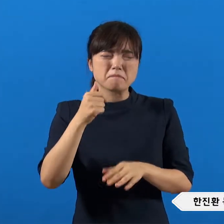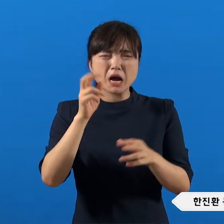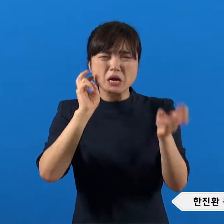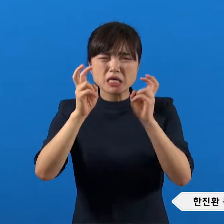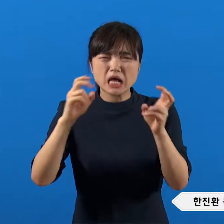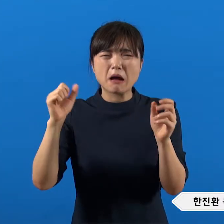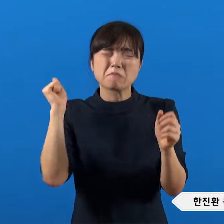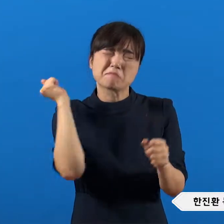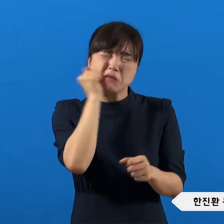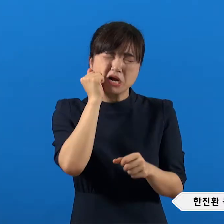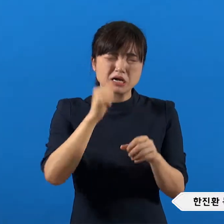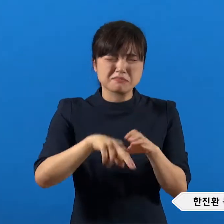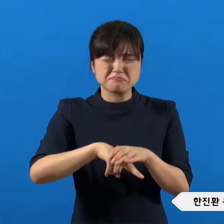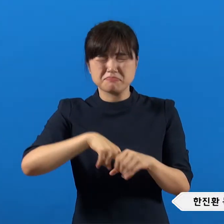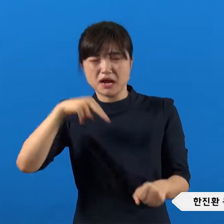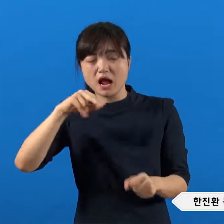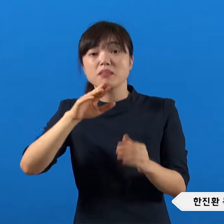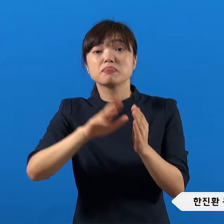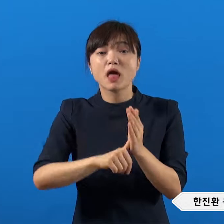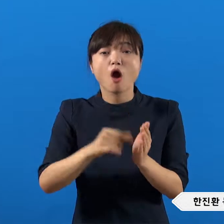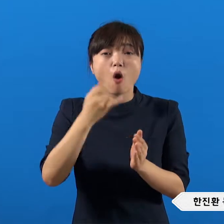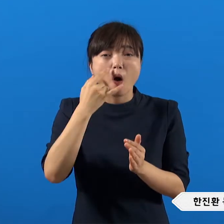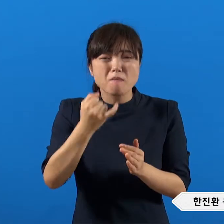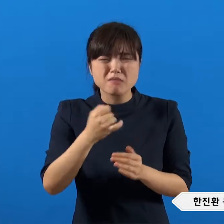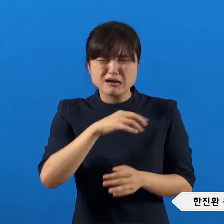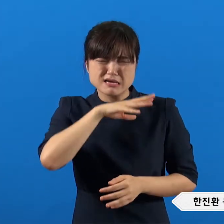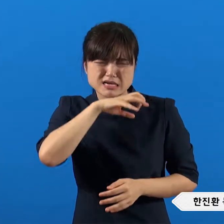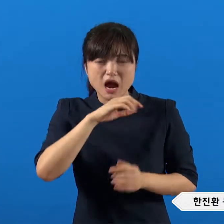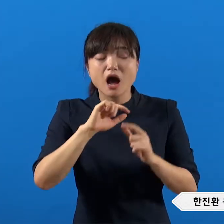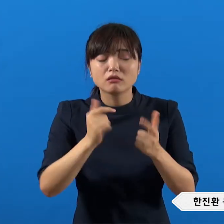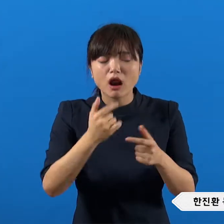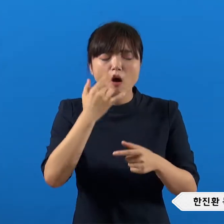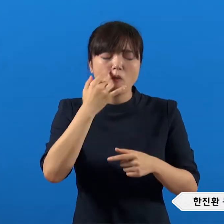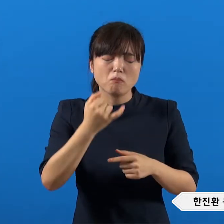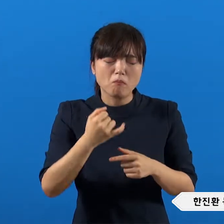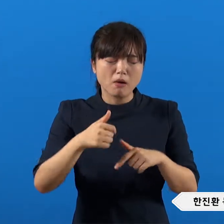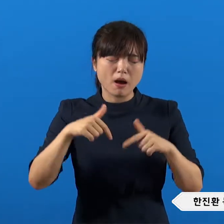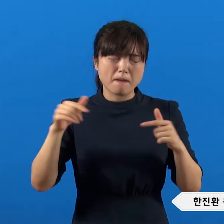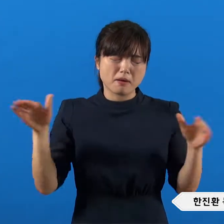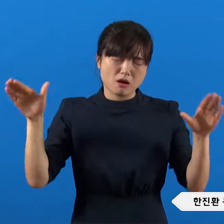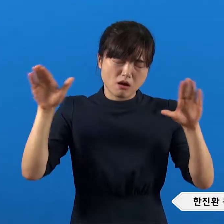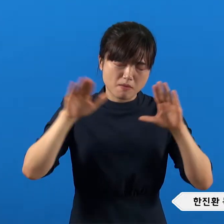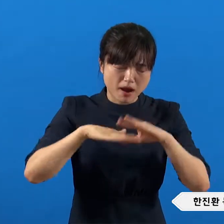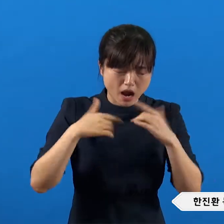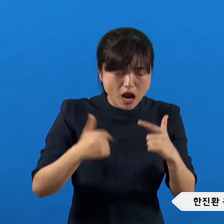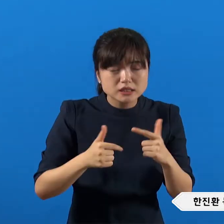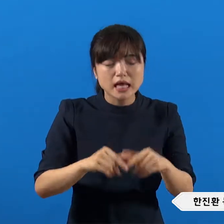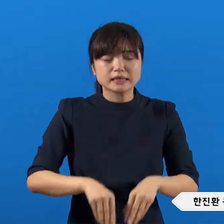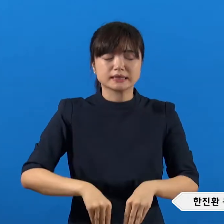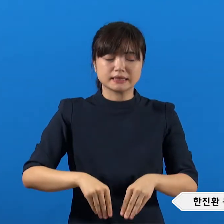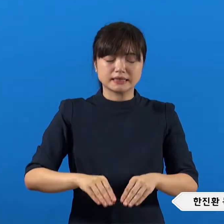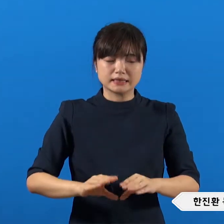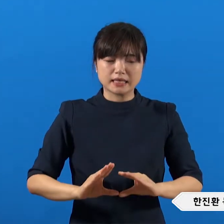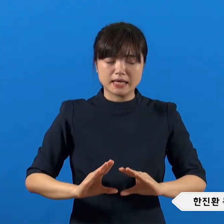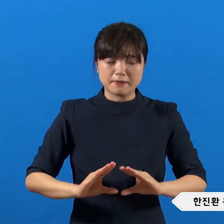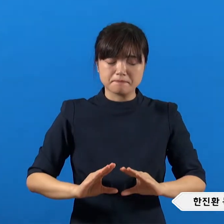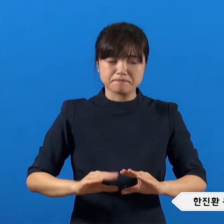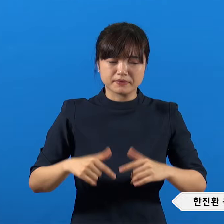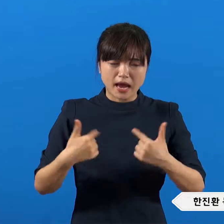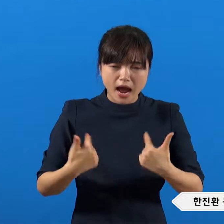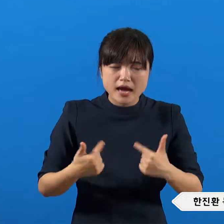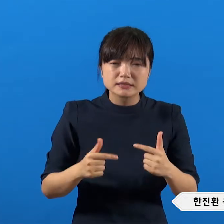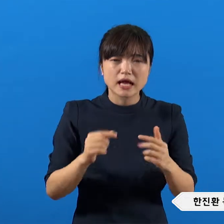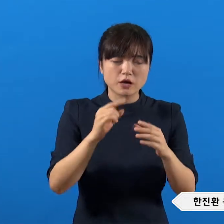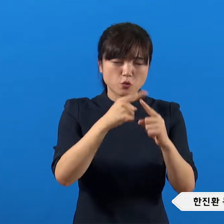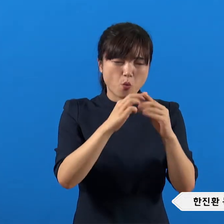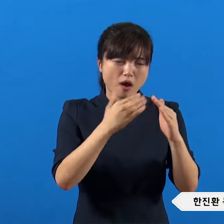때에도 어머니는 밤만 되면 담요 한 장 들고 교회로 달려가서 기도로 밤을